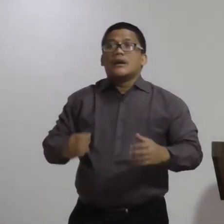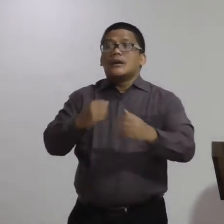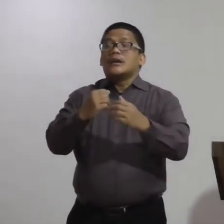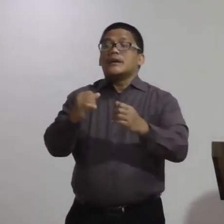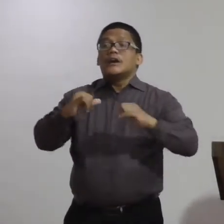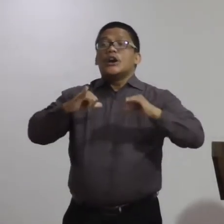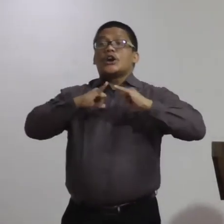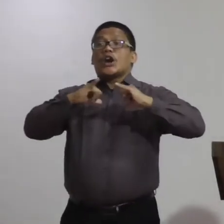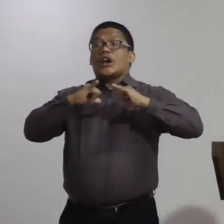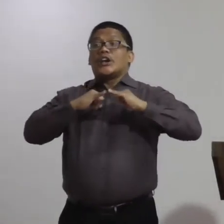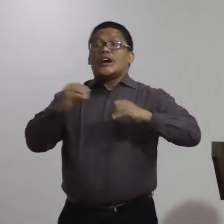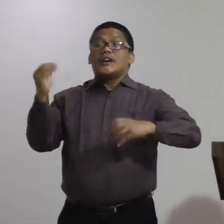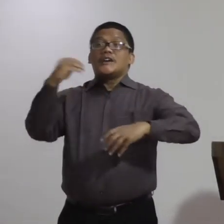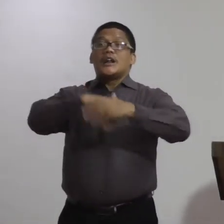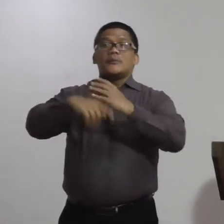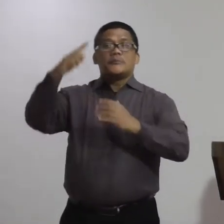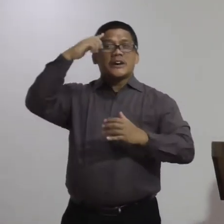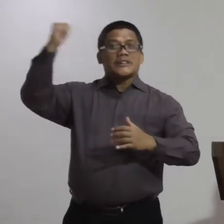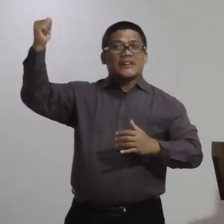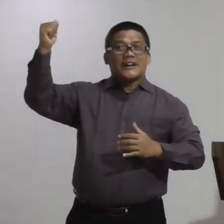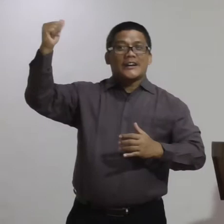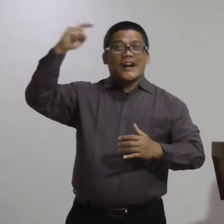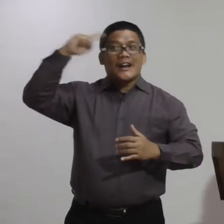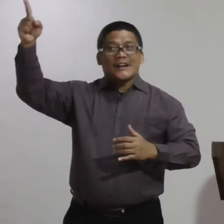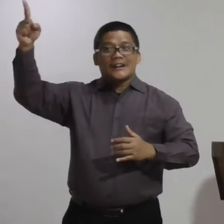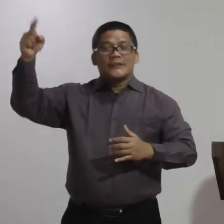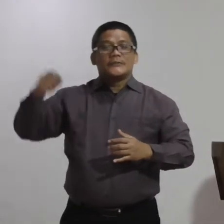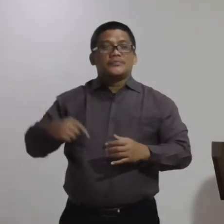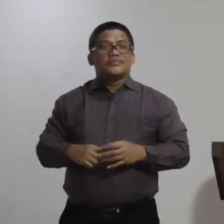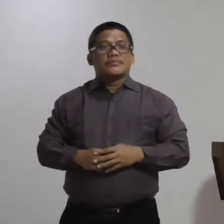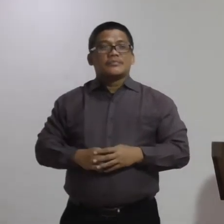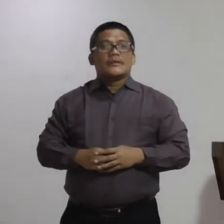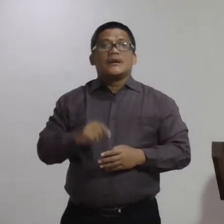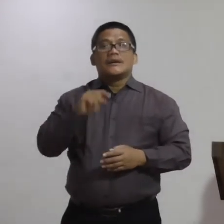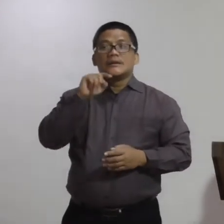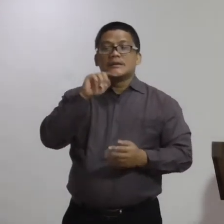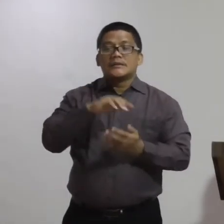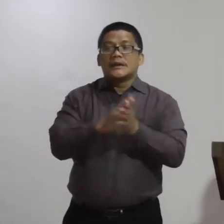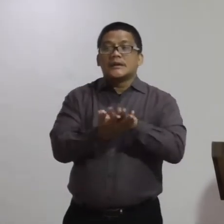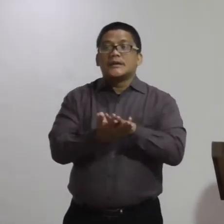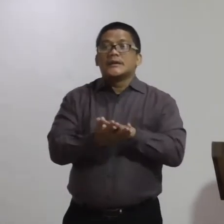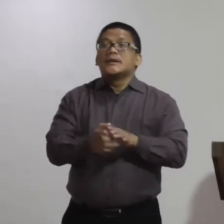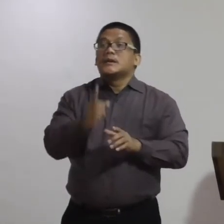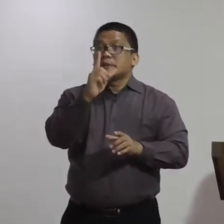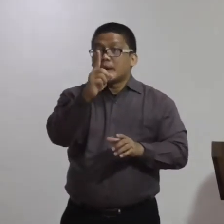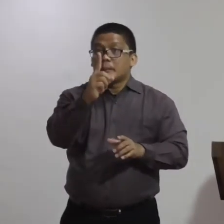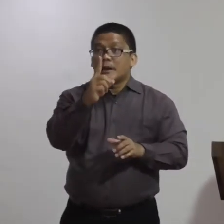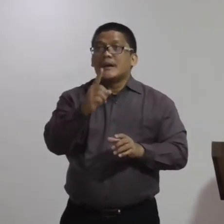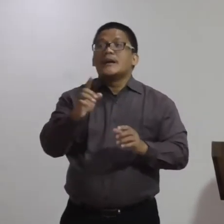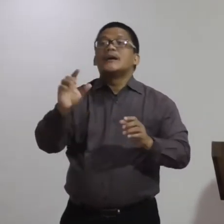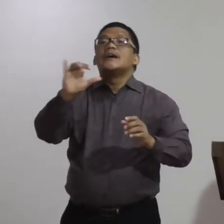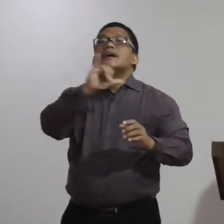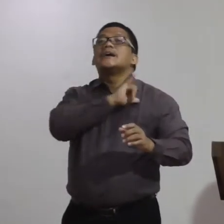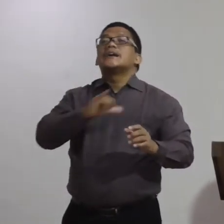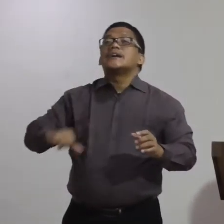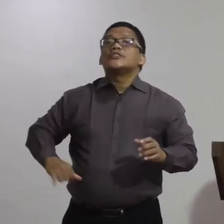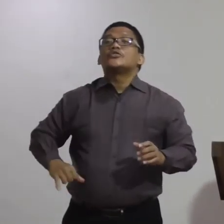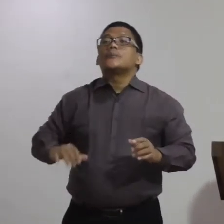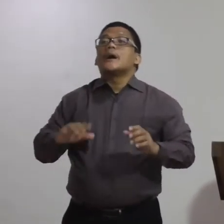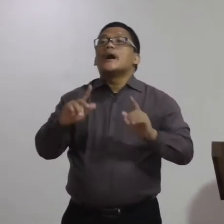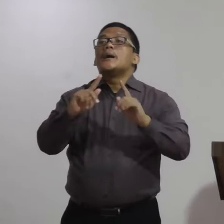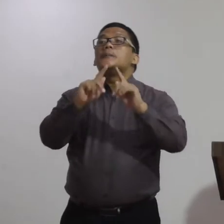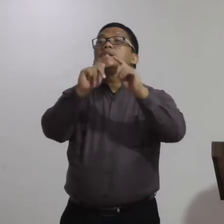kasih, dalam pengertian. Nah, jadi itu tadi perannya. Pertama adalah Kristus menebus